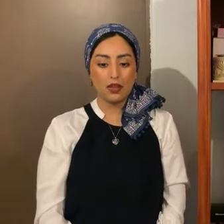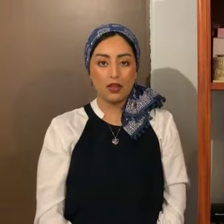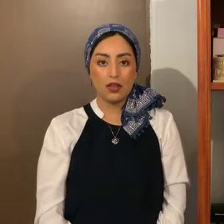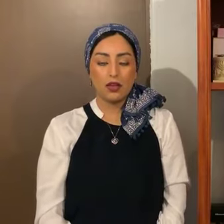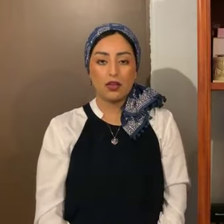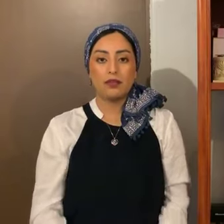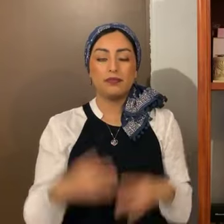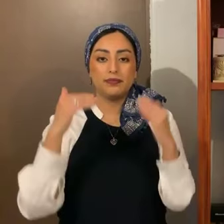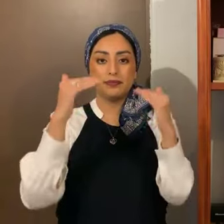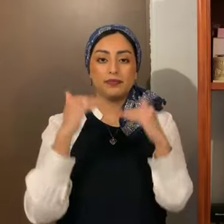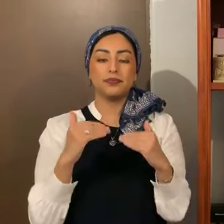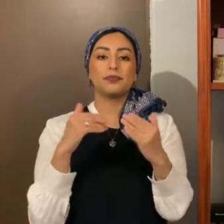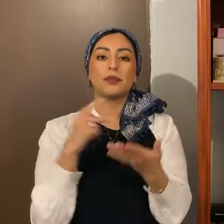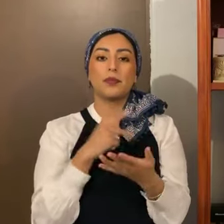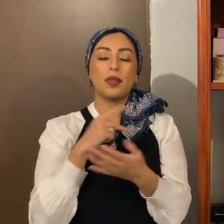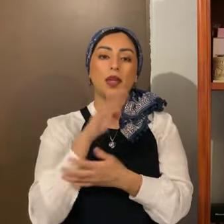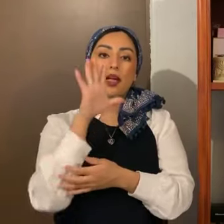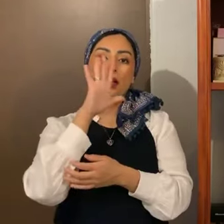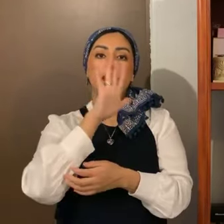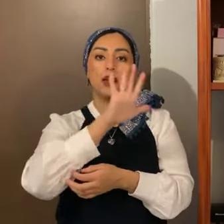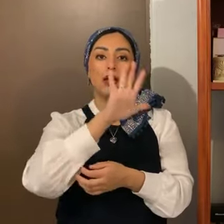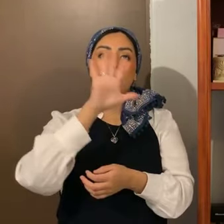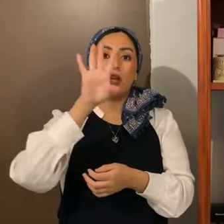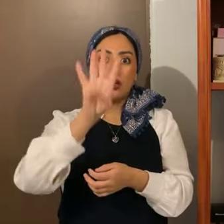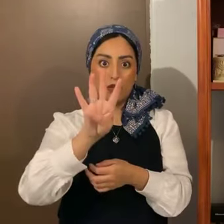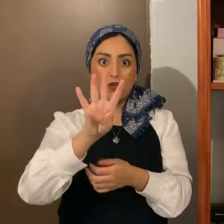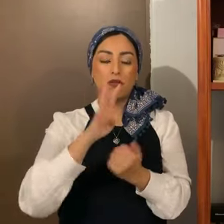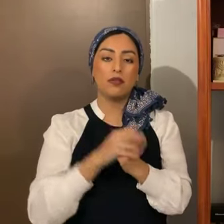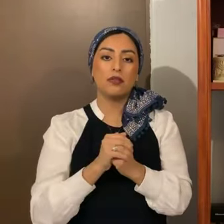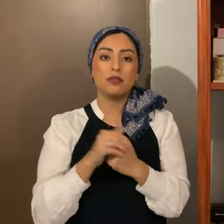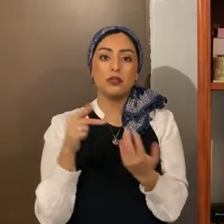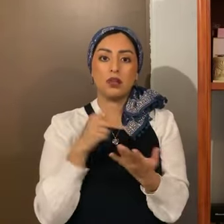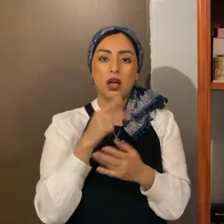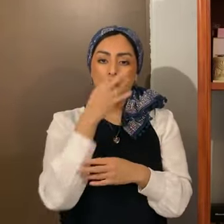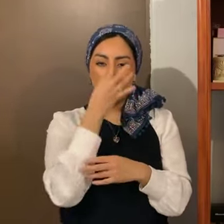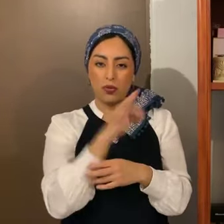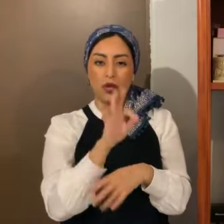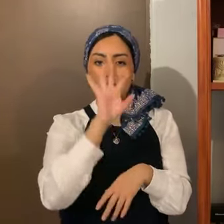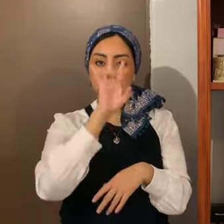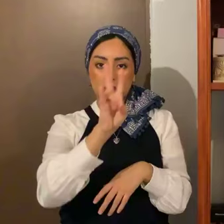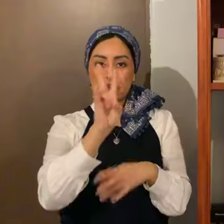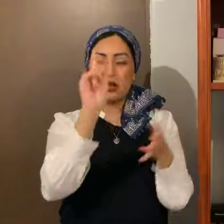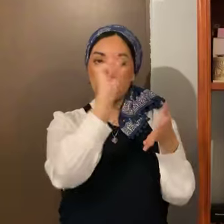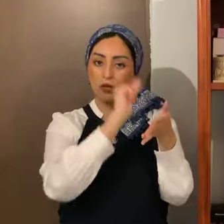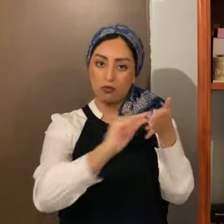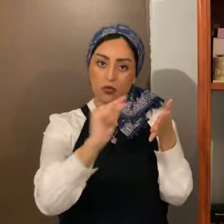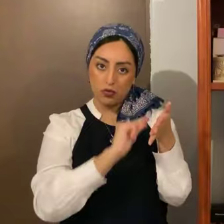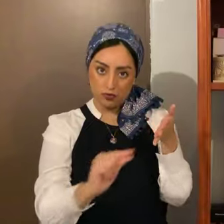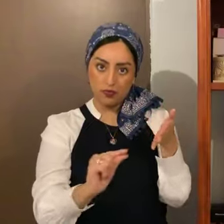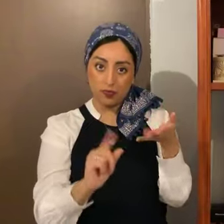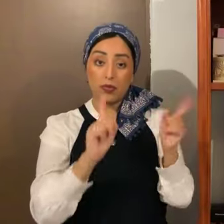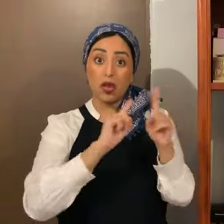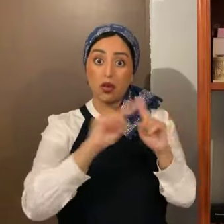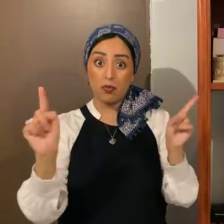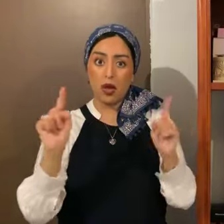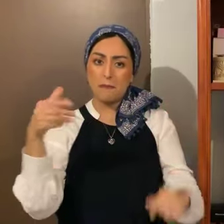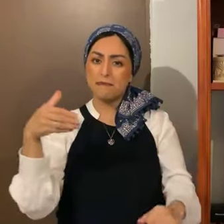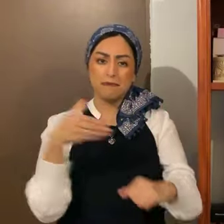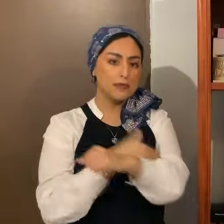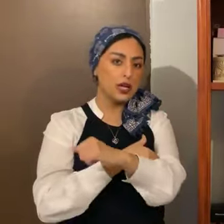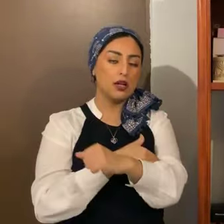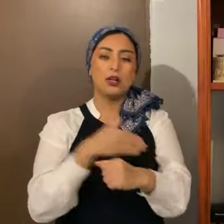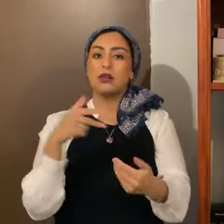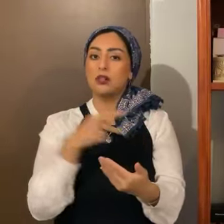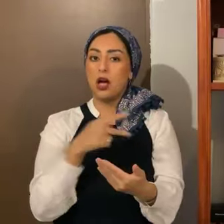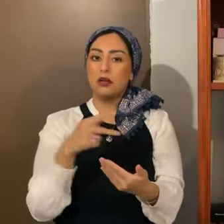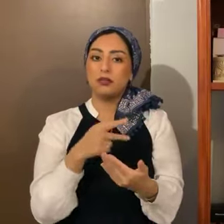Bueno, vamos hacia el Salmo 54. Es un salmo que tiene solamente 7 versos, pero es un salmo muy poderoso.